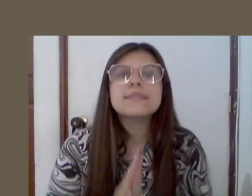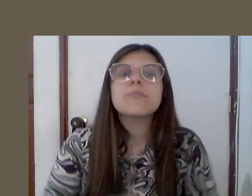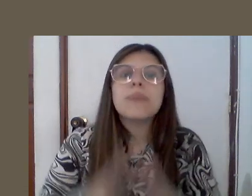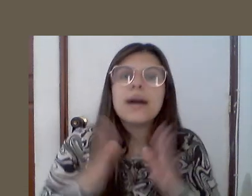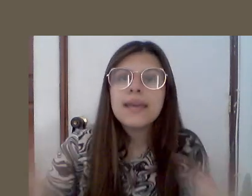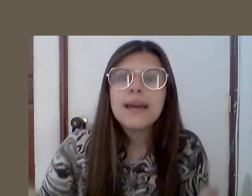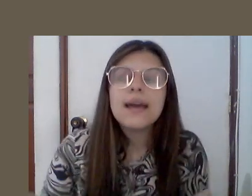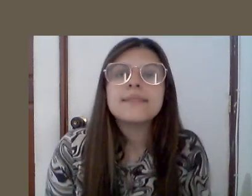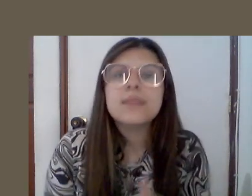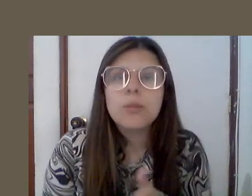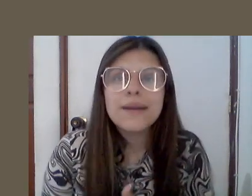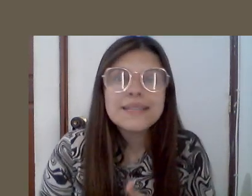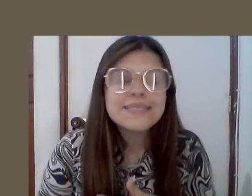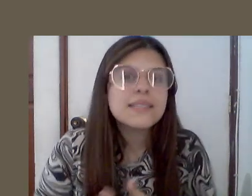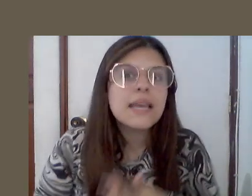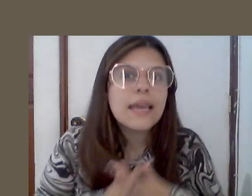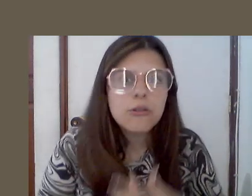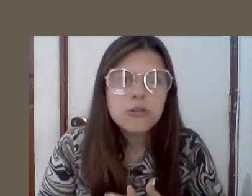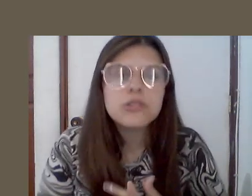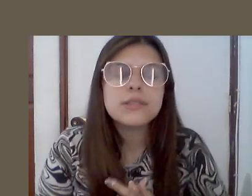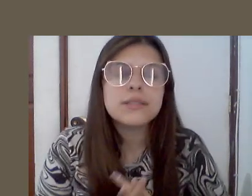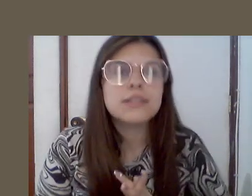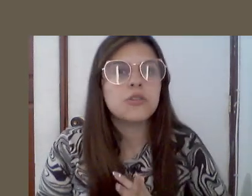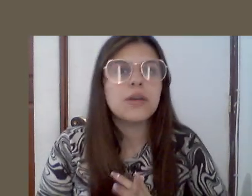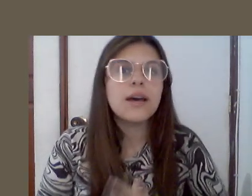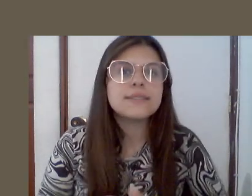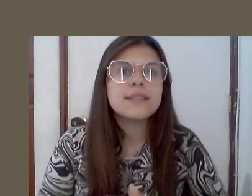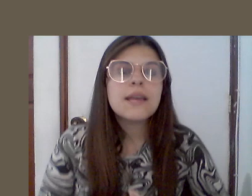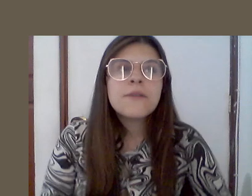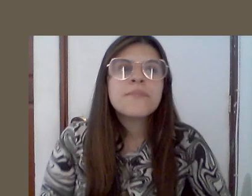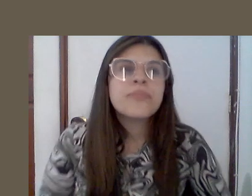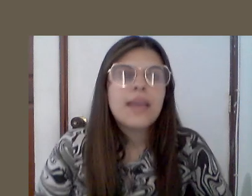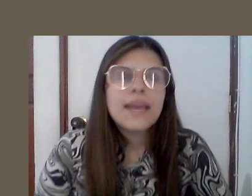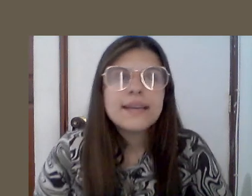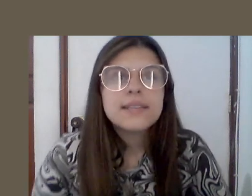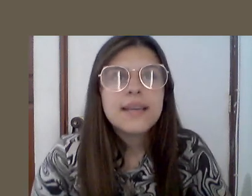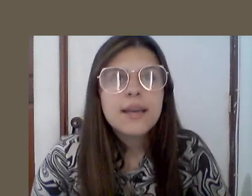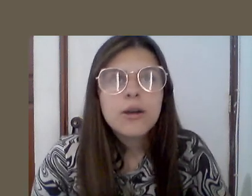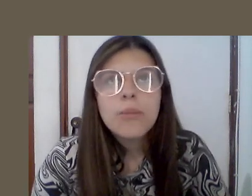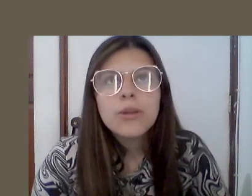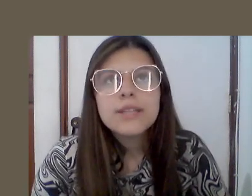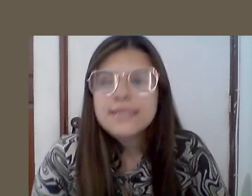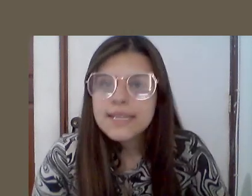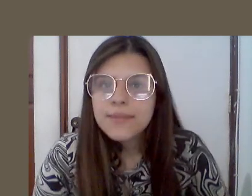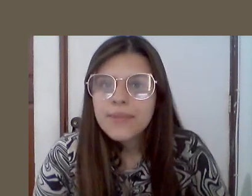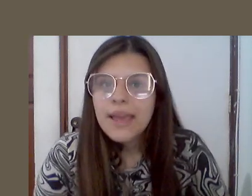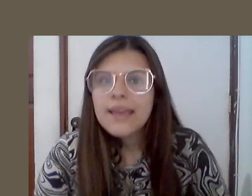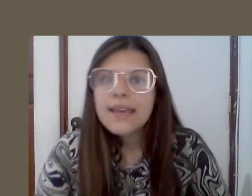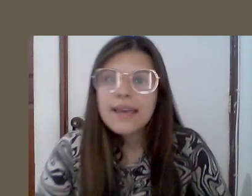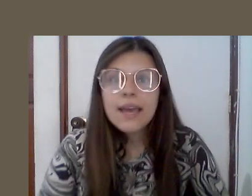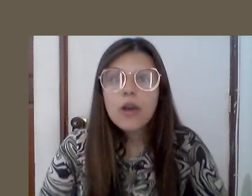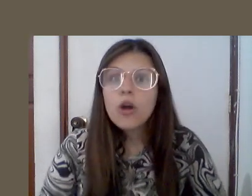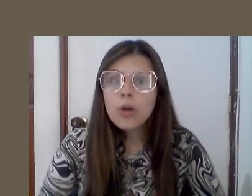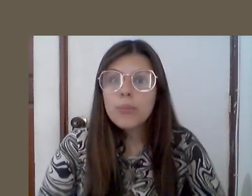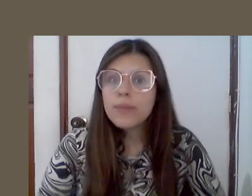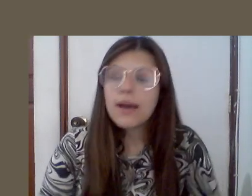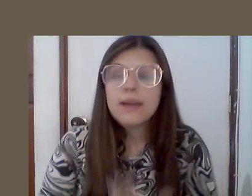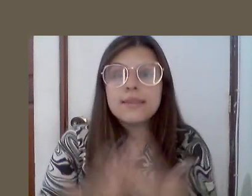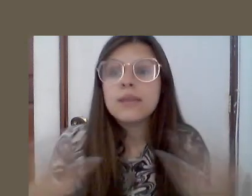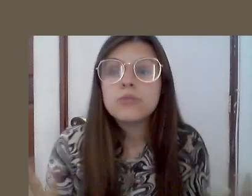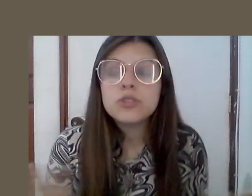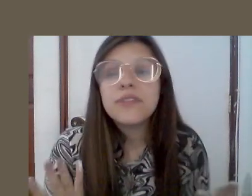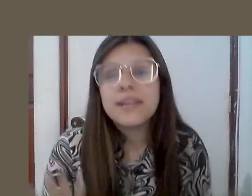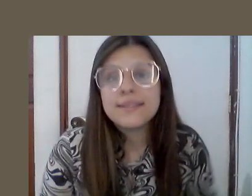de señas varía entre países, incluso entre ciudades. Es como decir que en